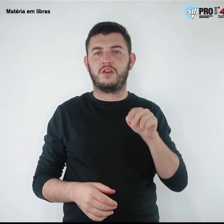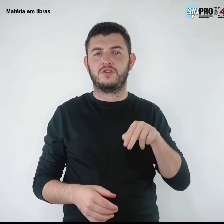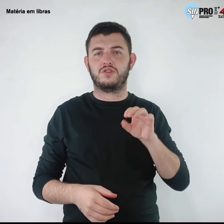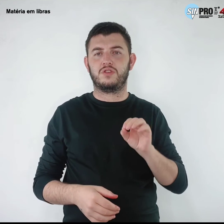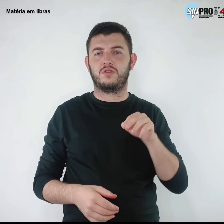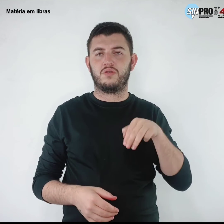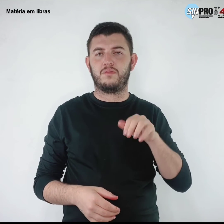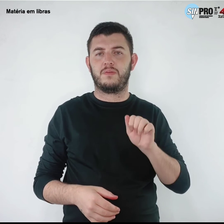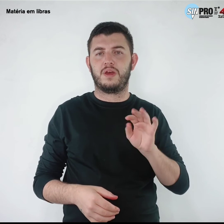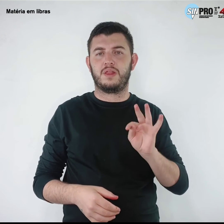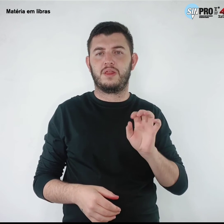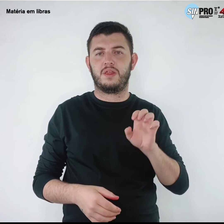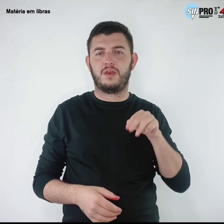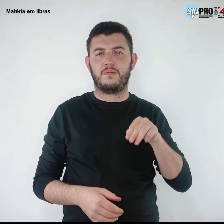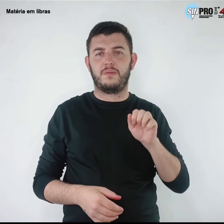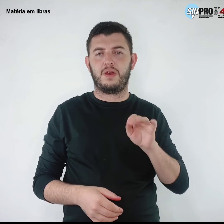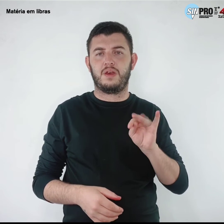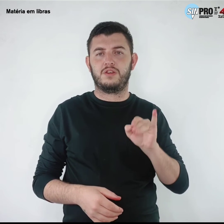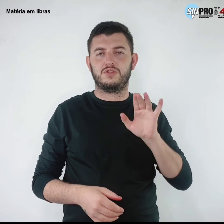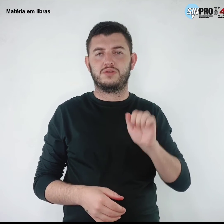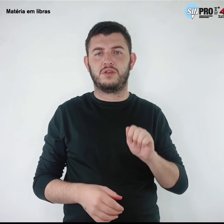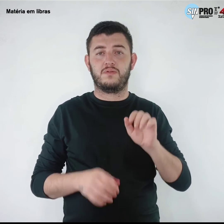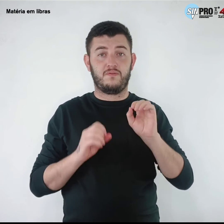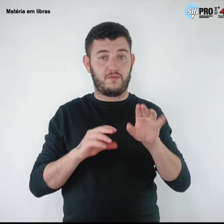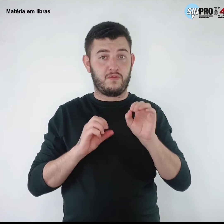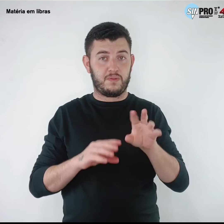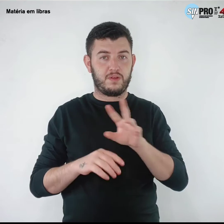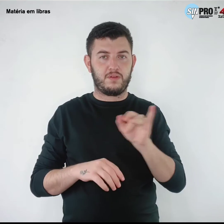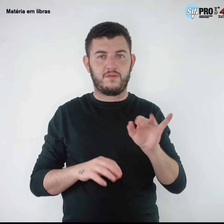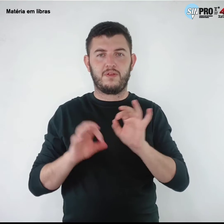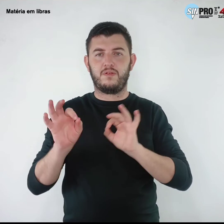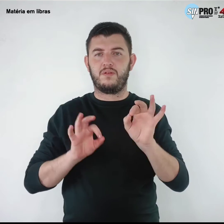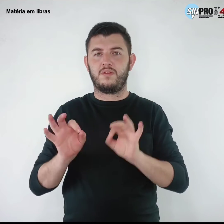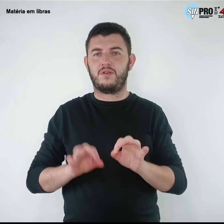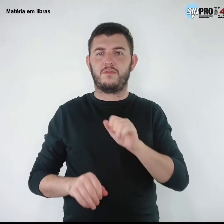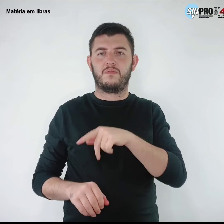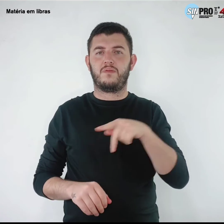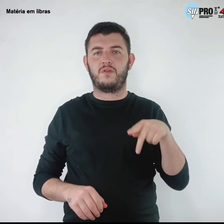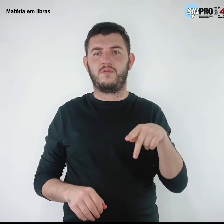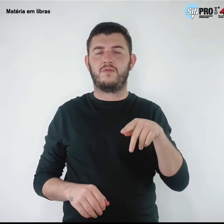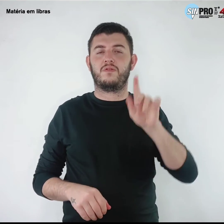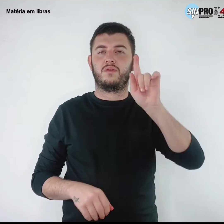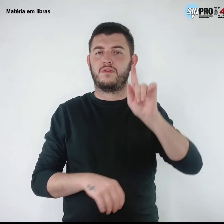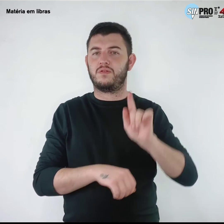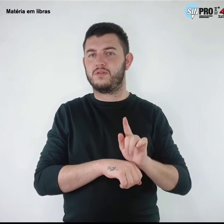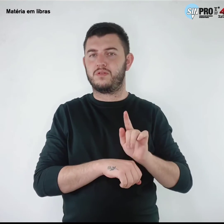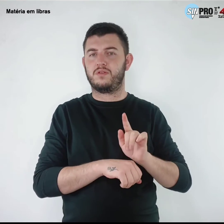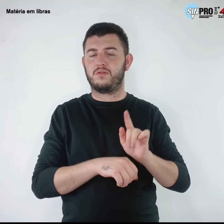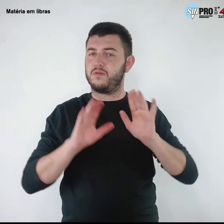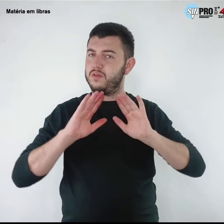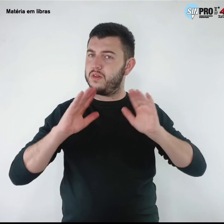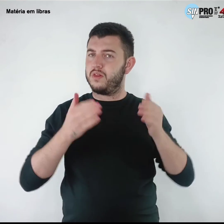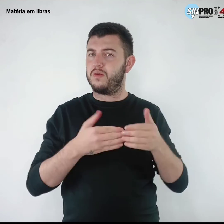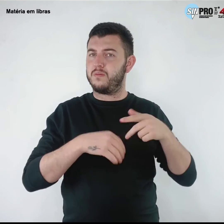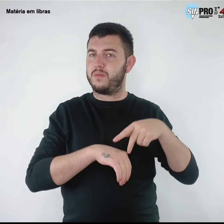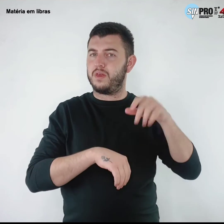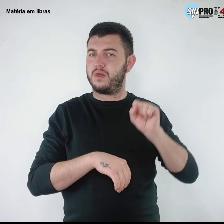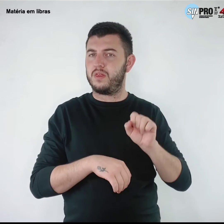As formações serão realizadas por professores, gestores especialistas,